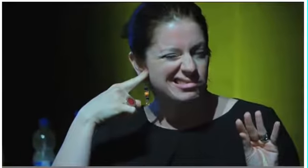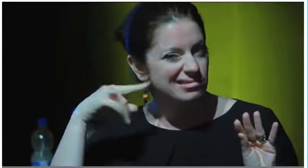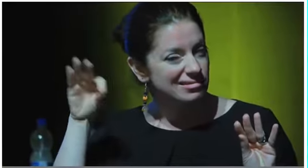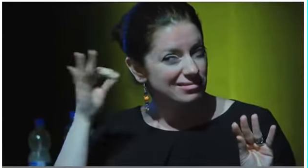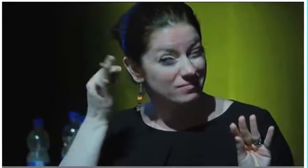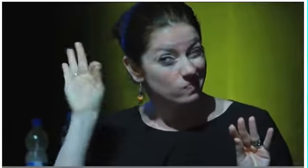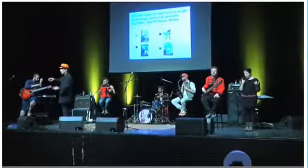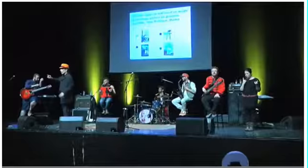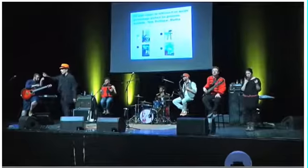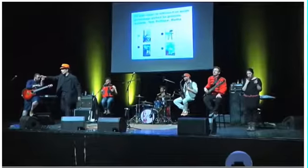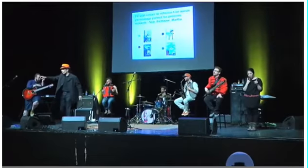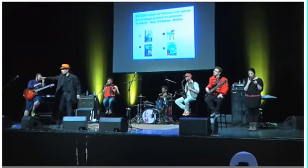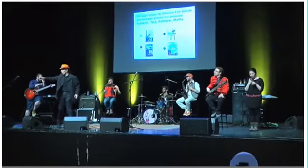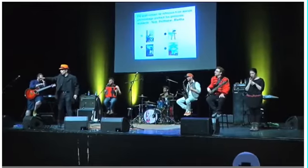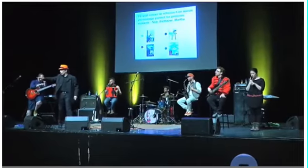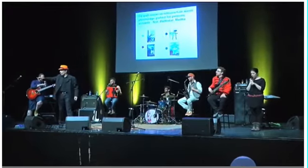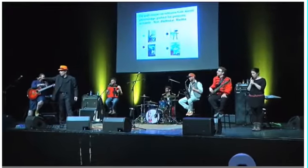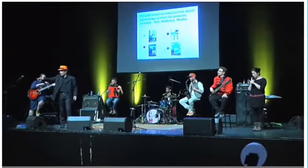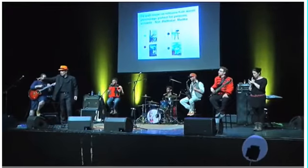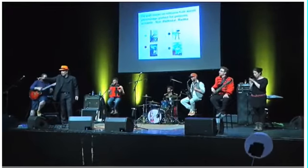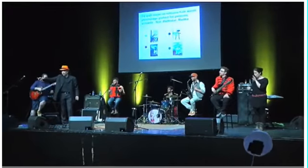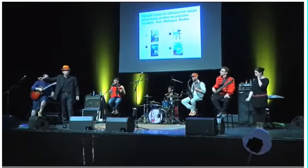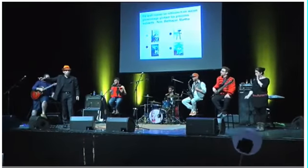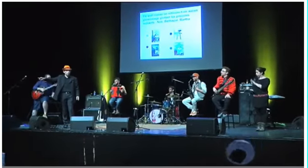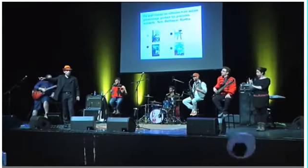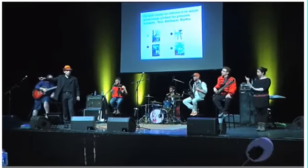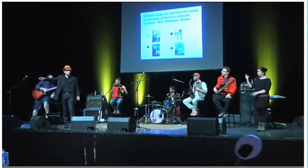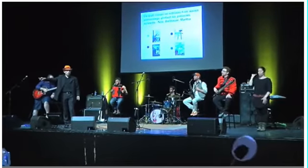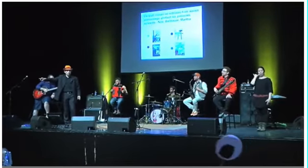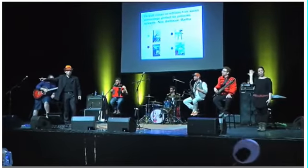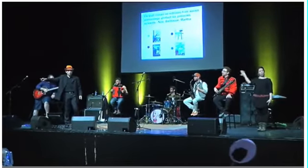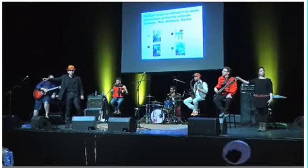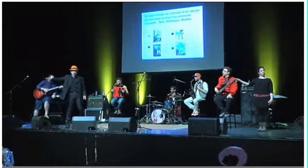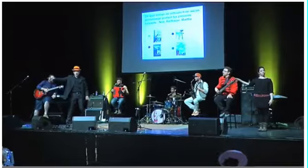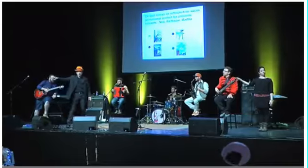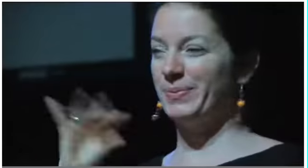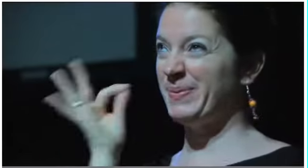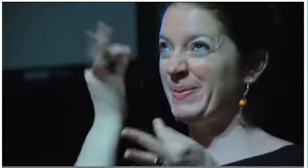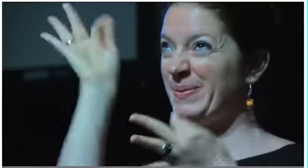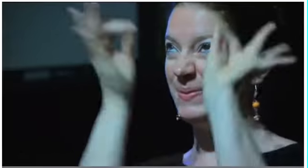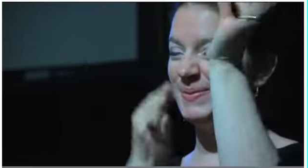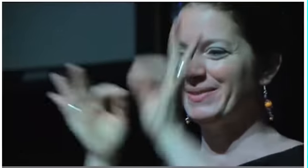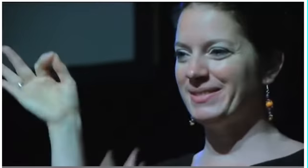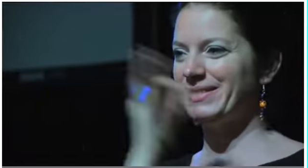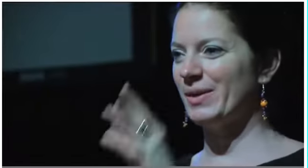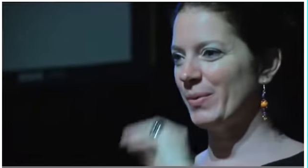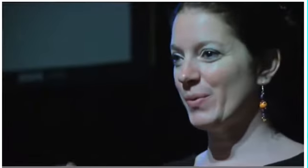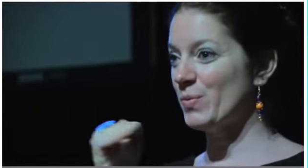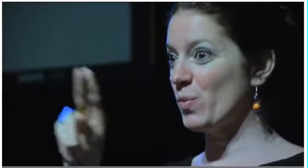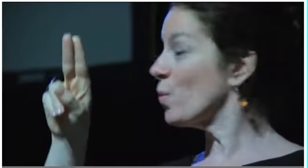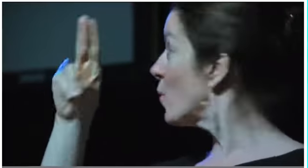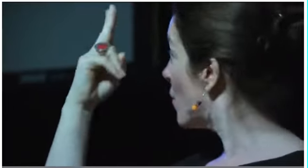Prochain spectacle adapté en langue des signes demain, mercredi 15h, dans un spectacle pour enfants signé les Whipper Circus.